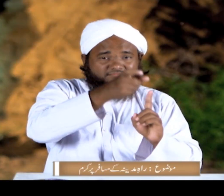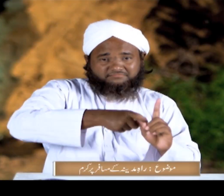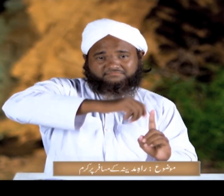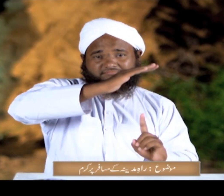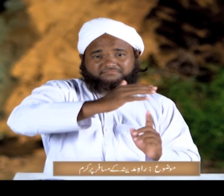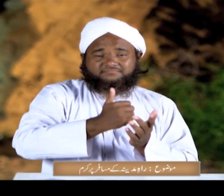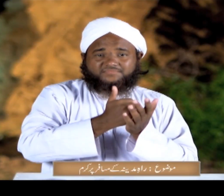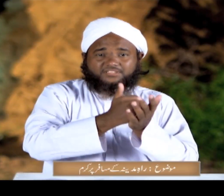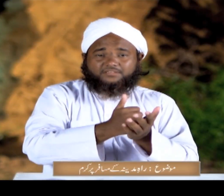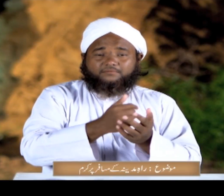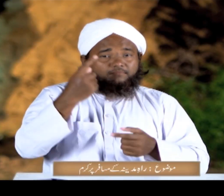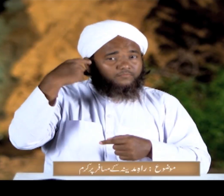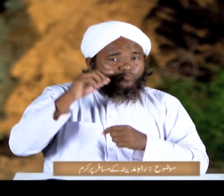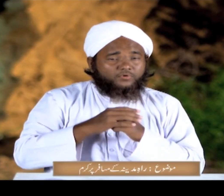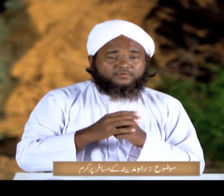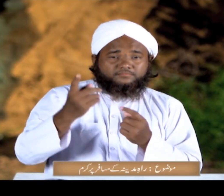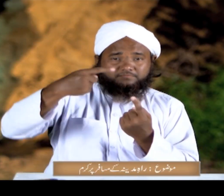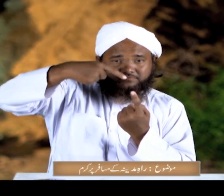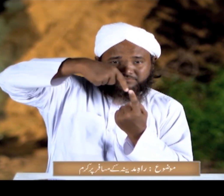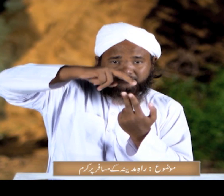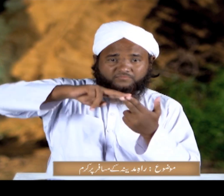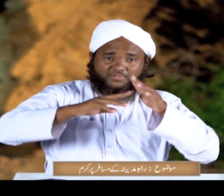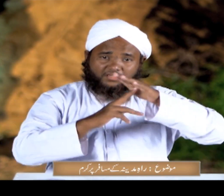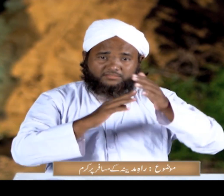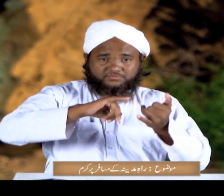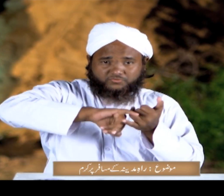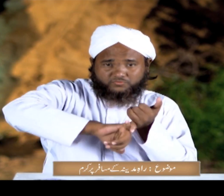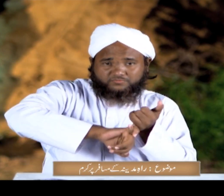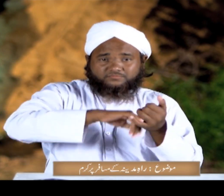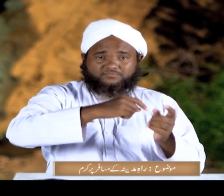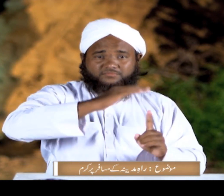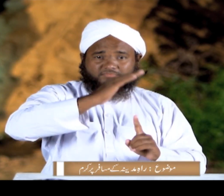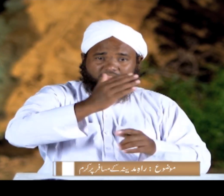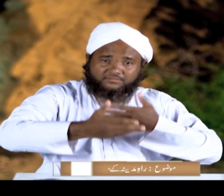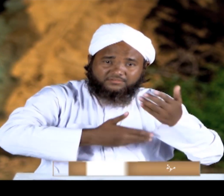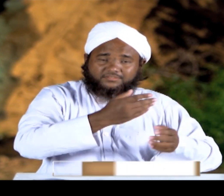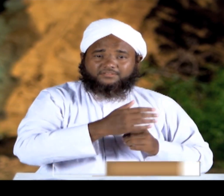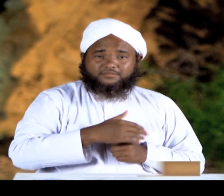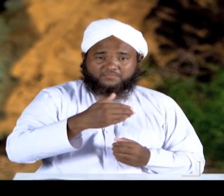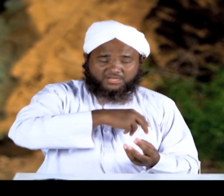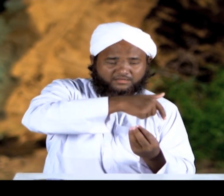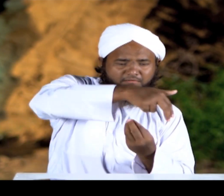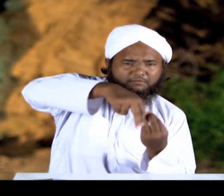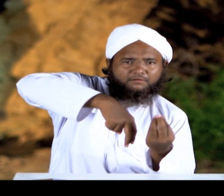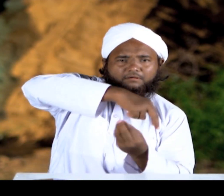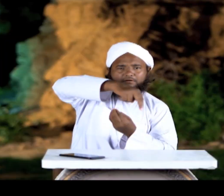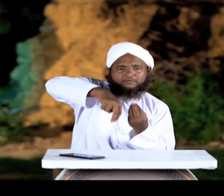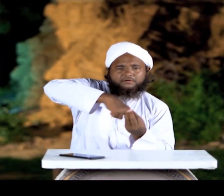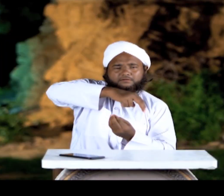پر کرم۔ حضرت سیدنا سفیان ثوری رحمۃ اللہ علیہ فرماتے ہیں، میں نے دوران طواف ایک عاشق